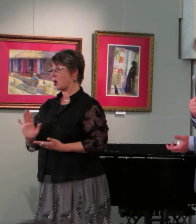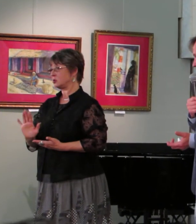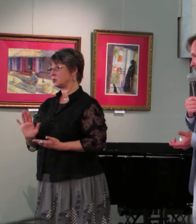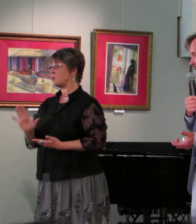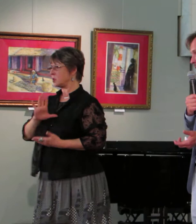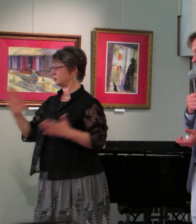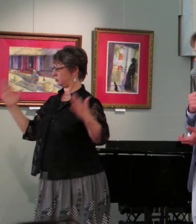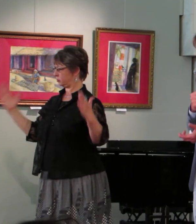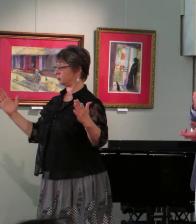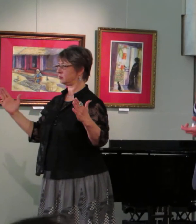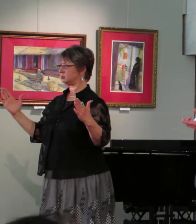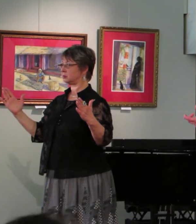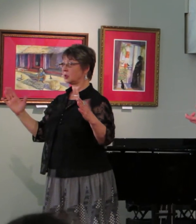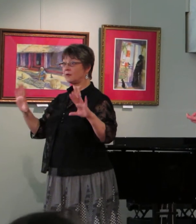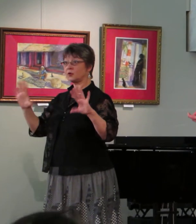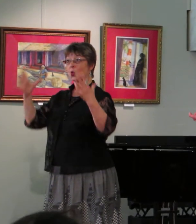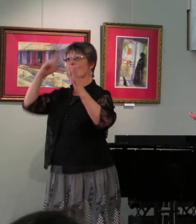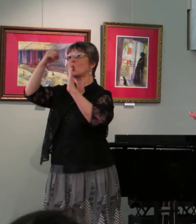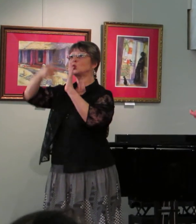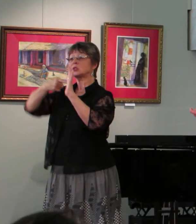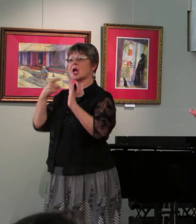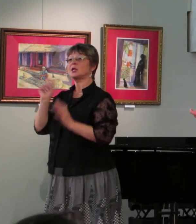большой был перерыв. Узнать, что